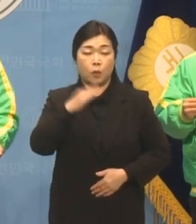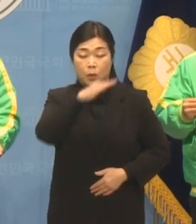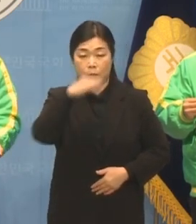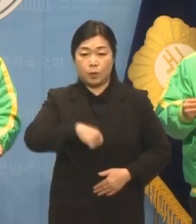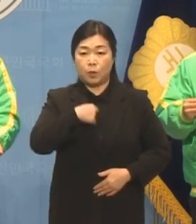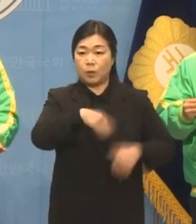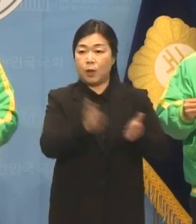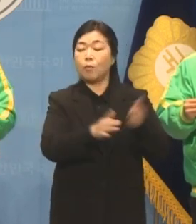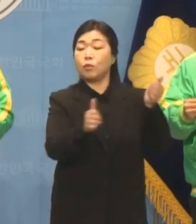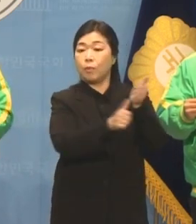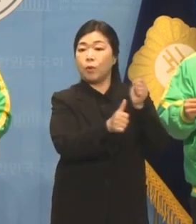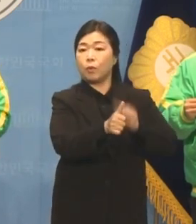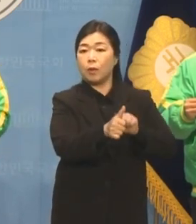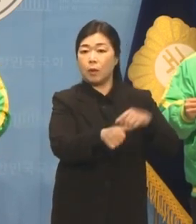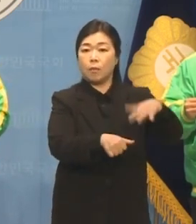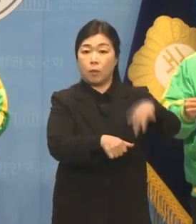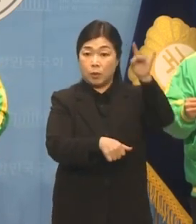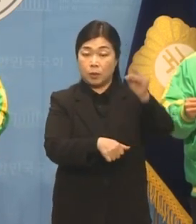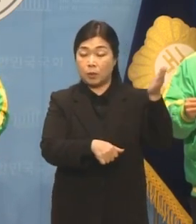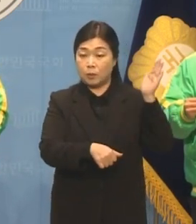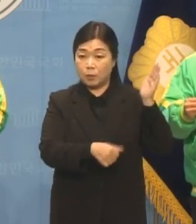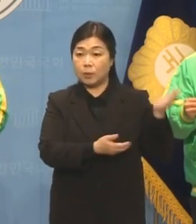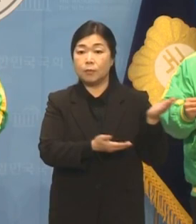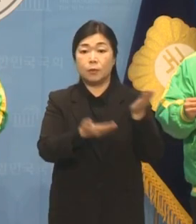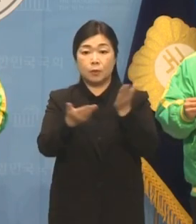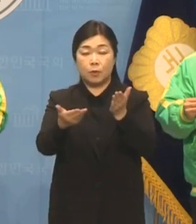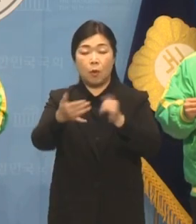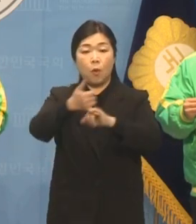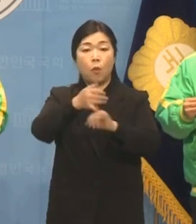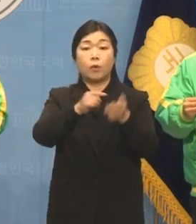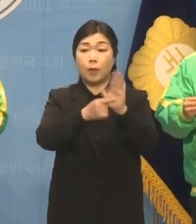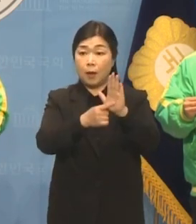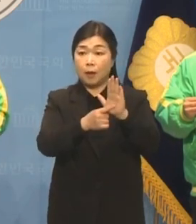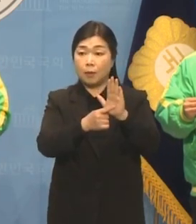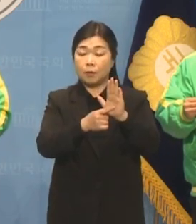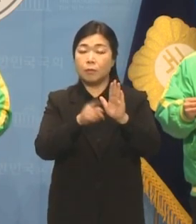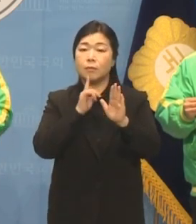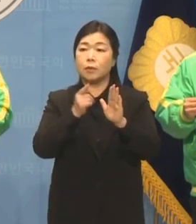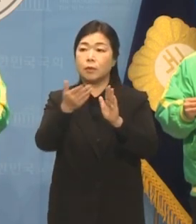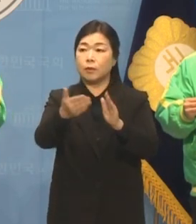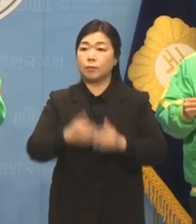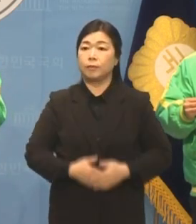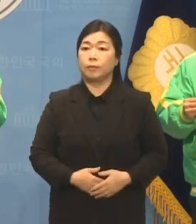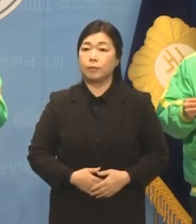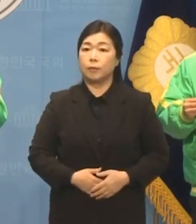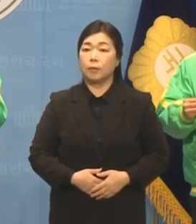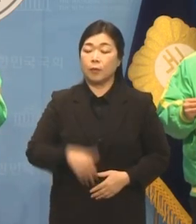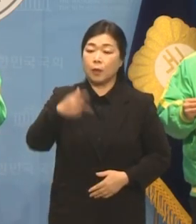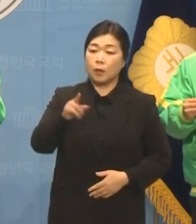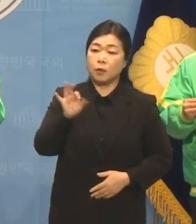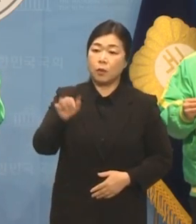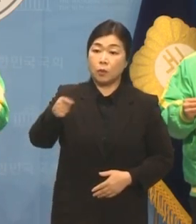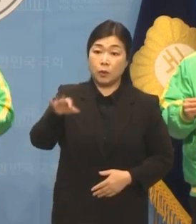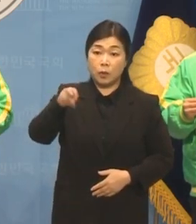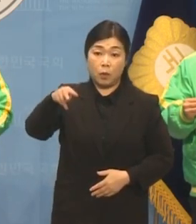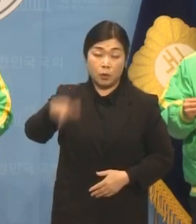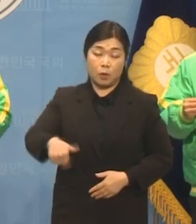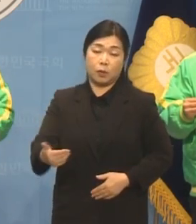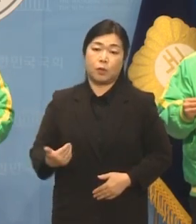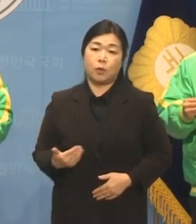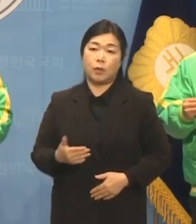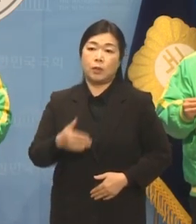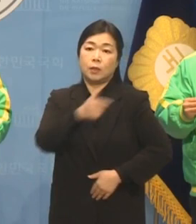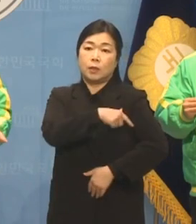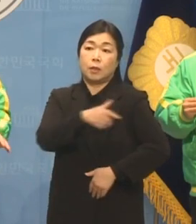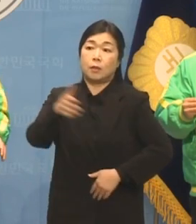녹색정의당의 녹색부대표께서 먼저 함께 공약을 발표를 하고요. 정경섭 전 이사장님께서 관련돼서